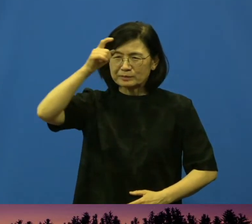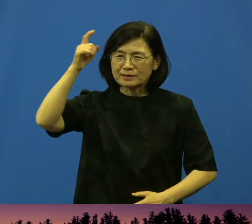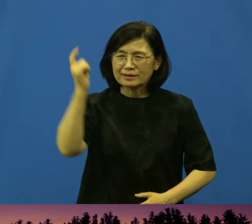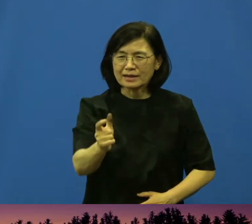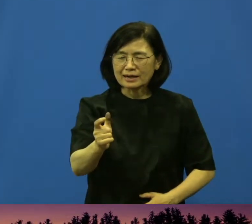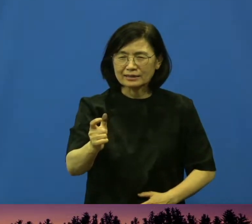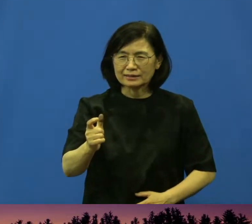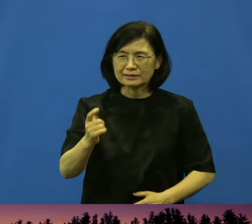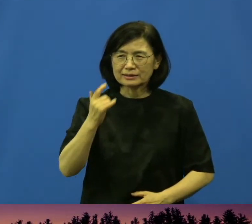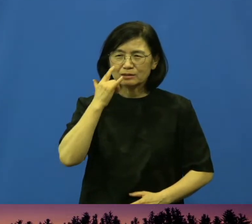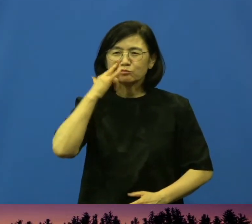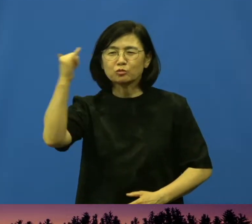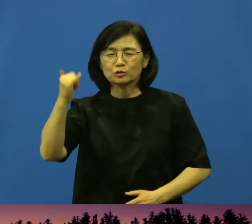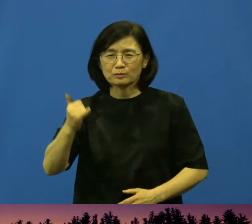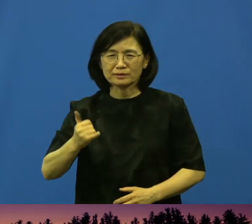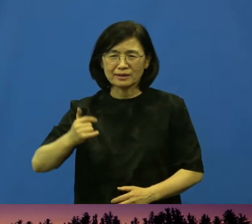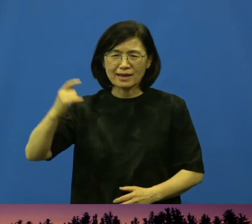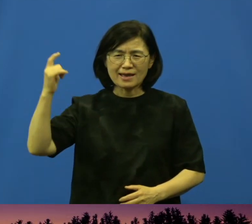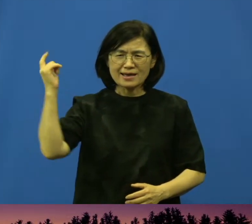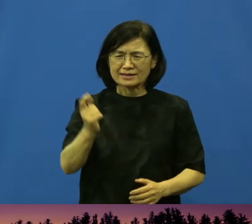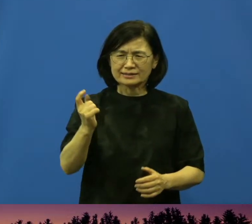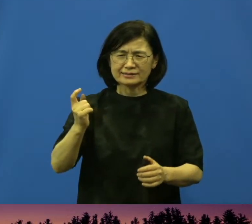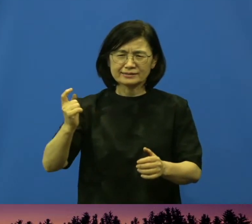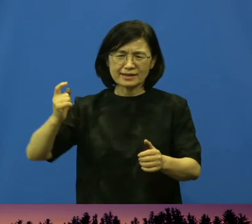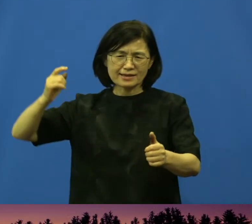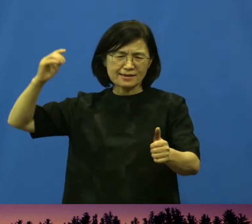그때 어떤 애는 살짝 때려도 막 죽는다고 야단이요. 막